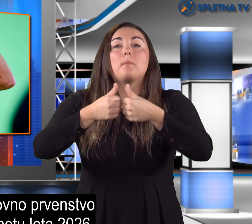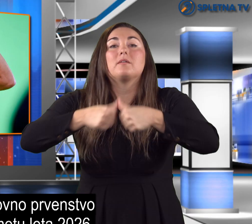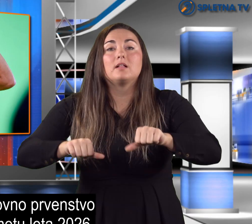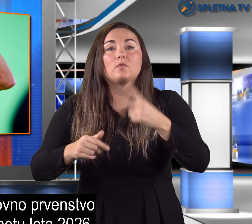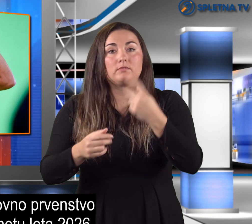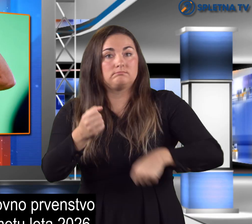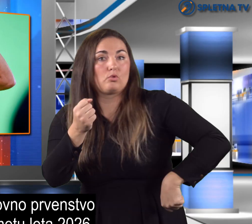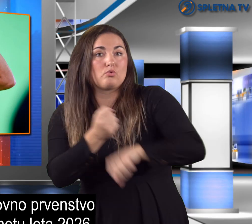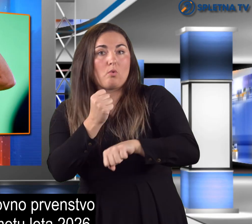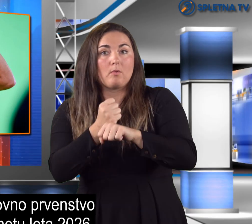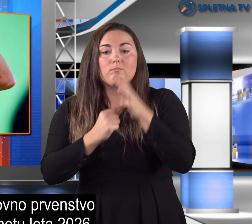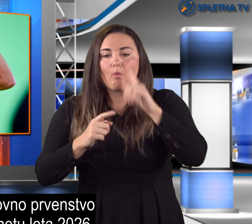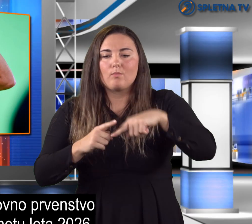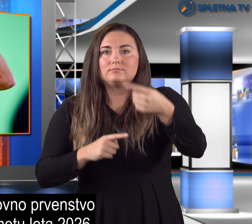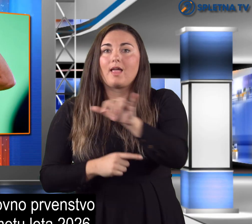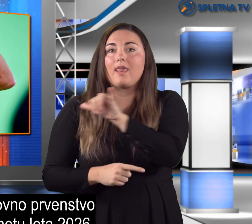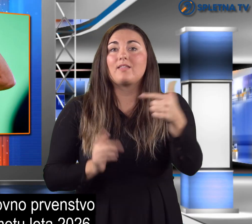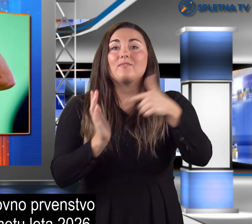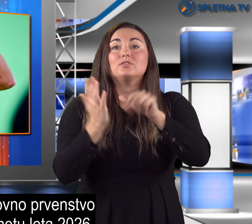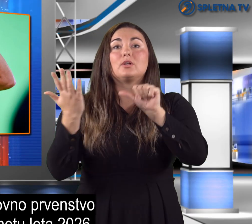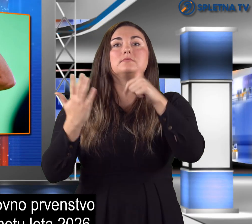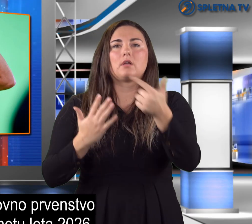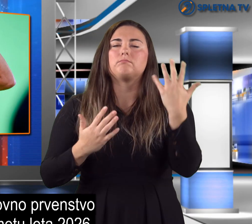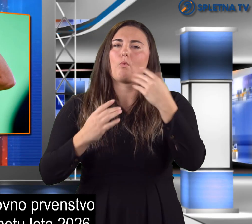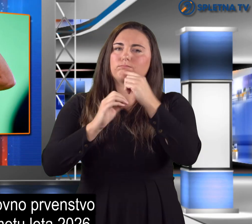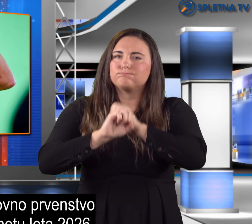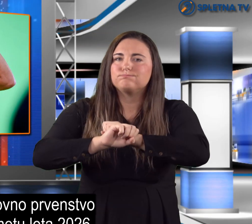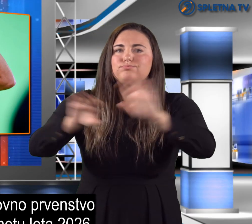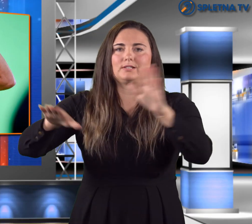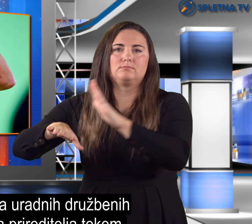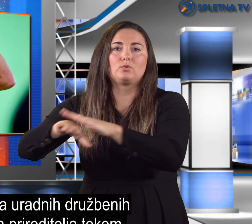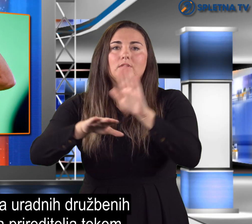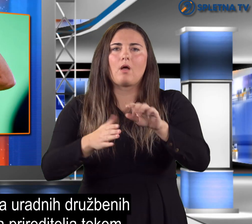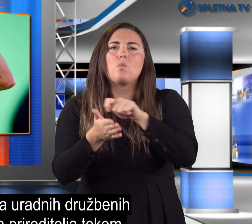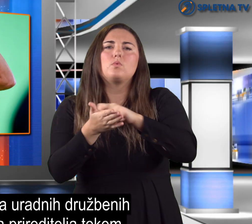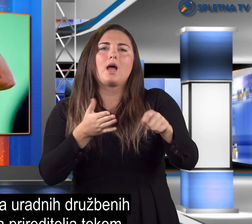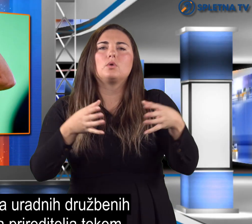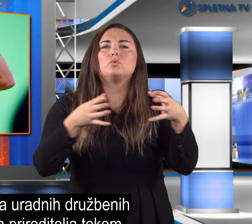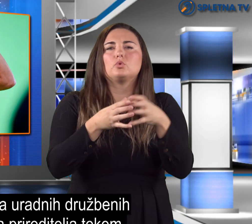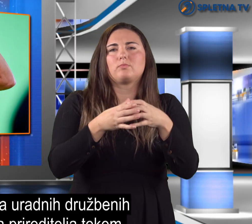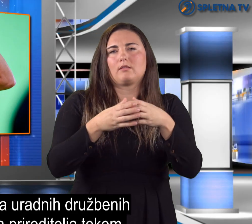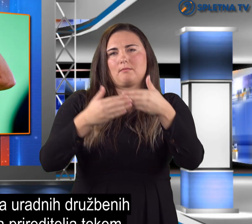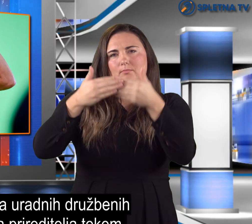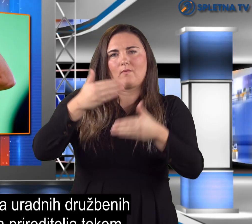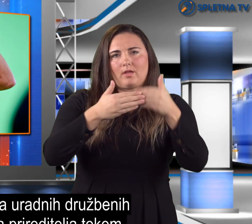leta 2026, so sporočili na uradnih družbenih profilih mesta prireditelja